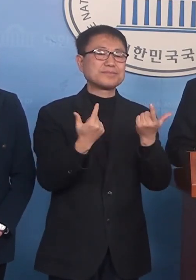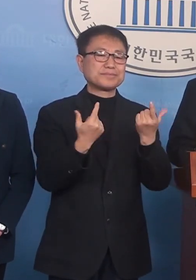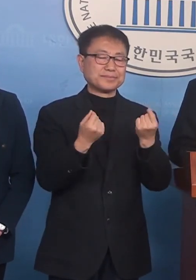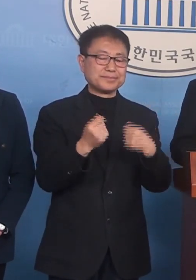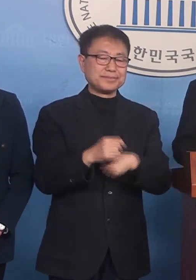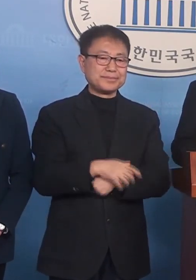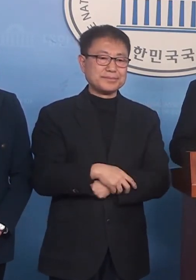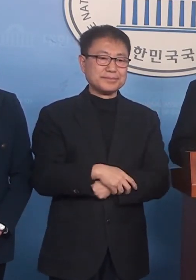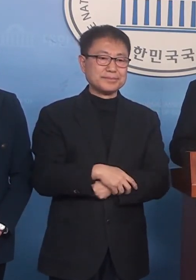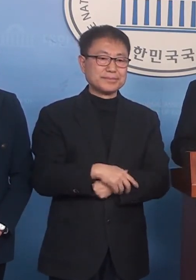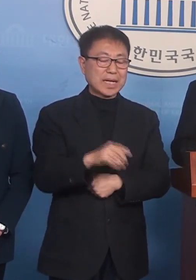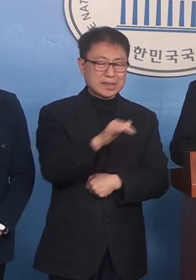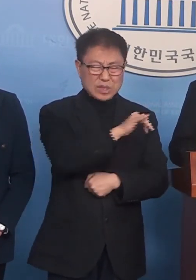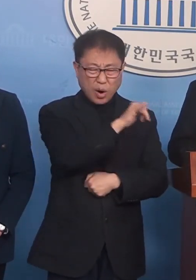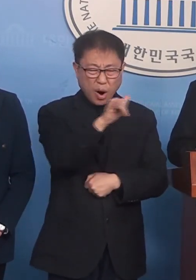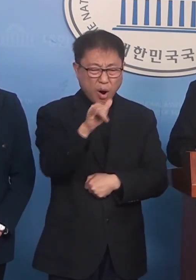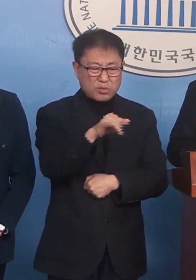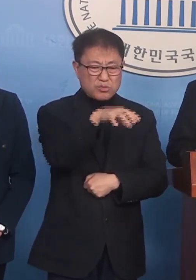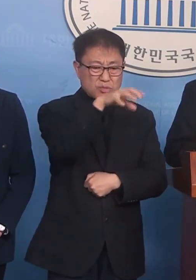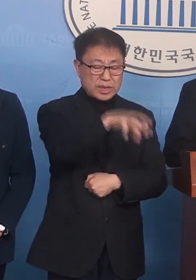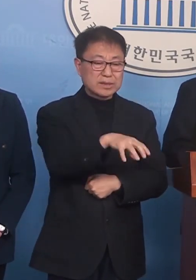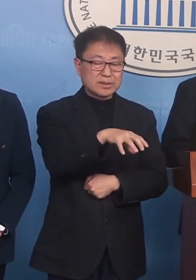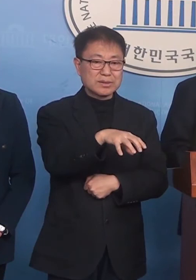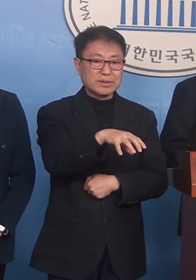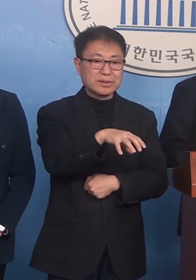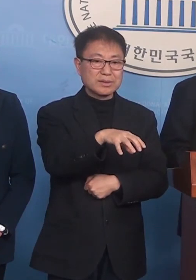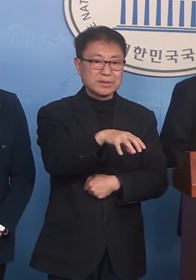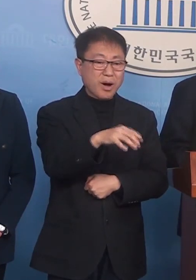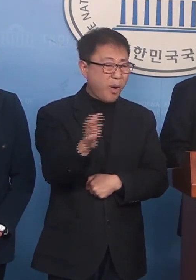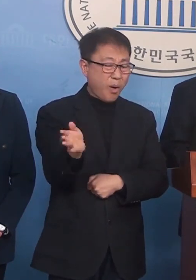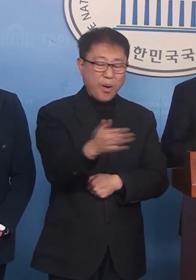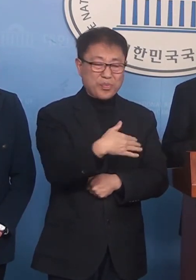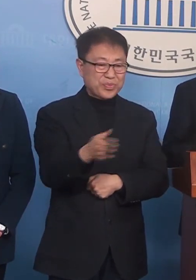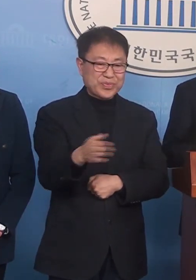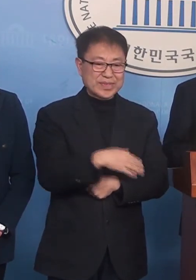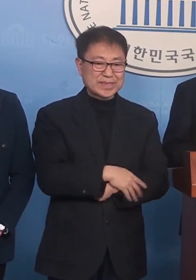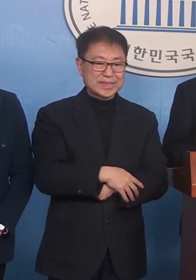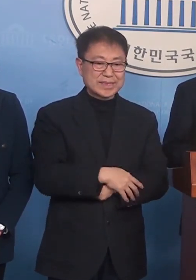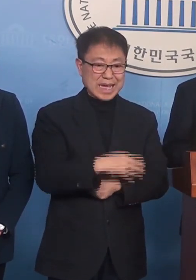때문에 전국에서 있을 수 없는